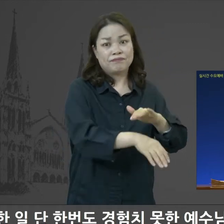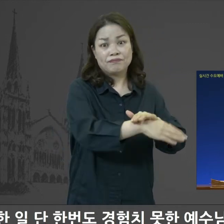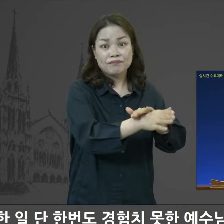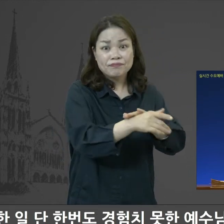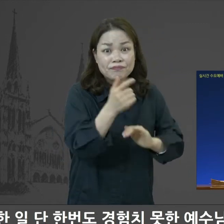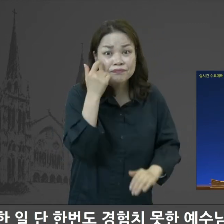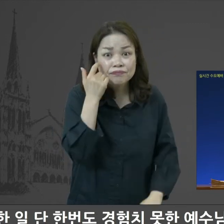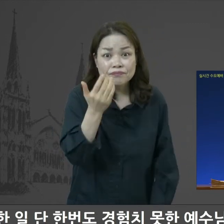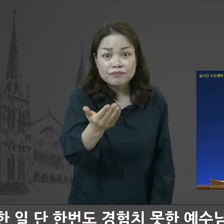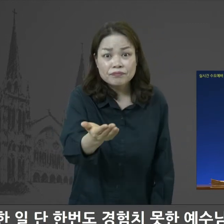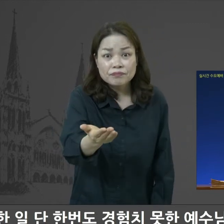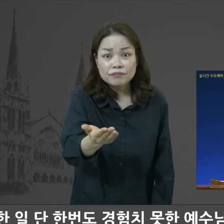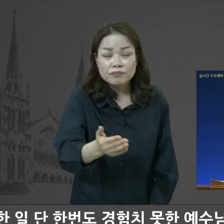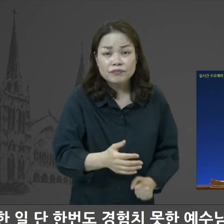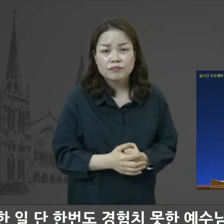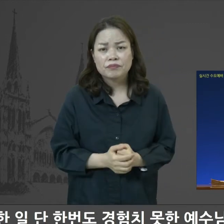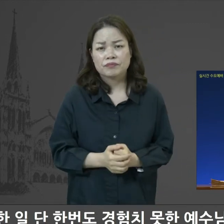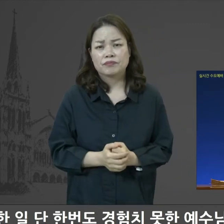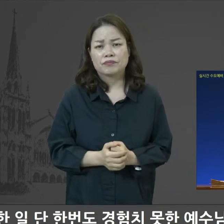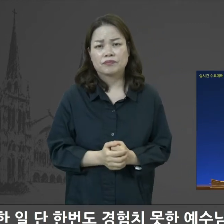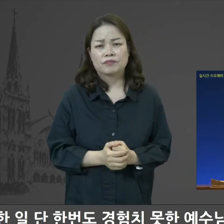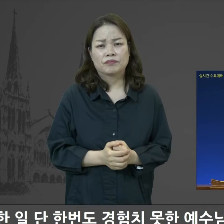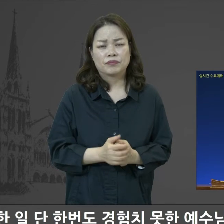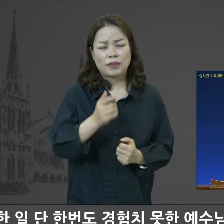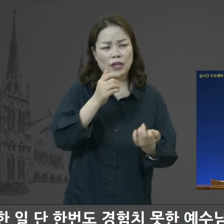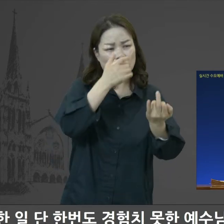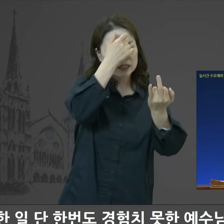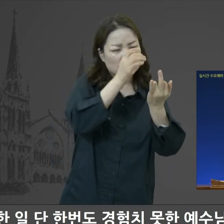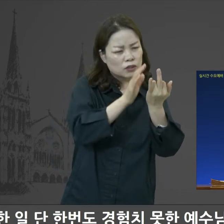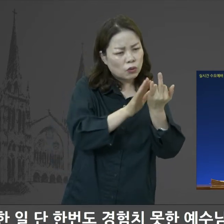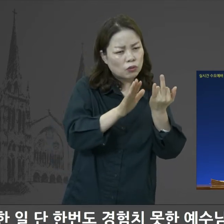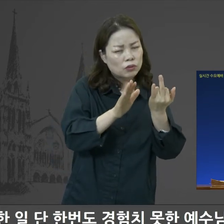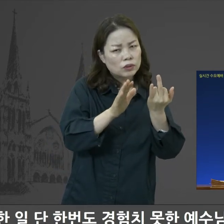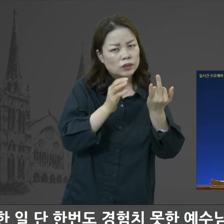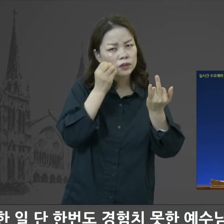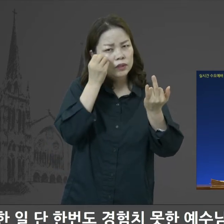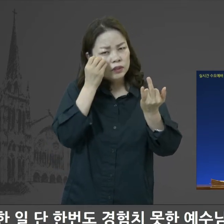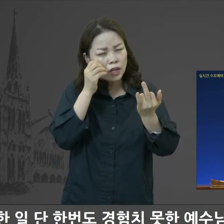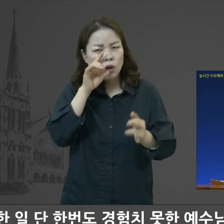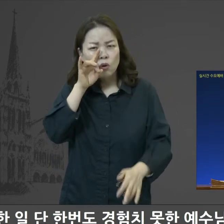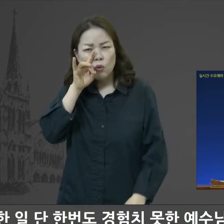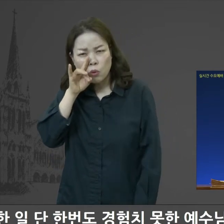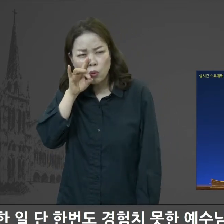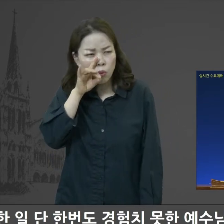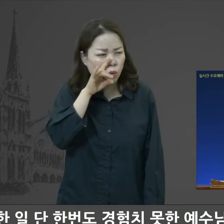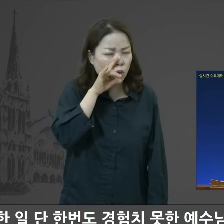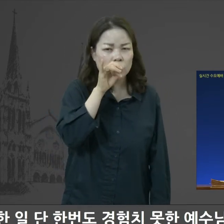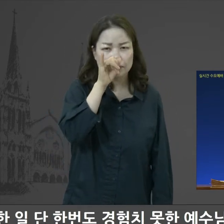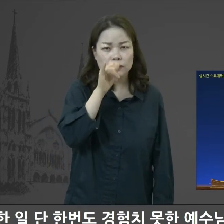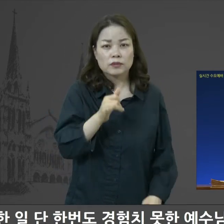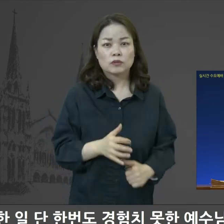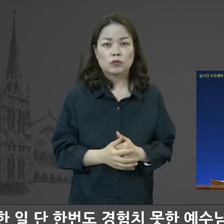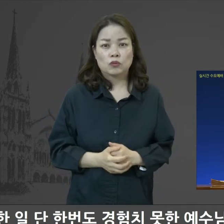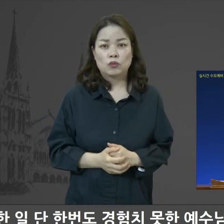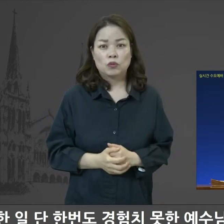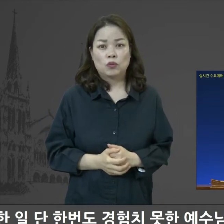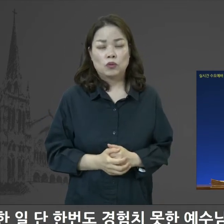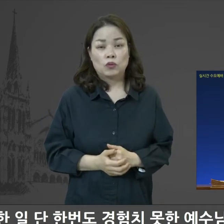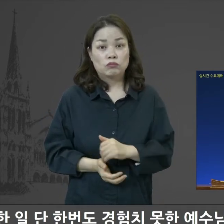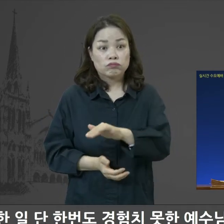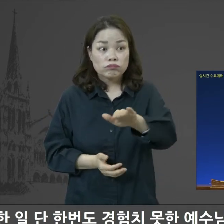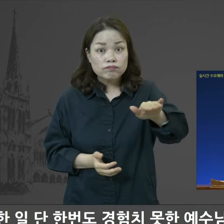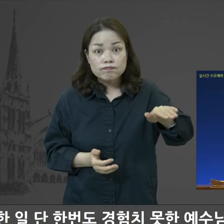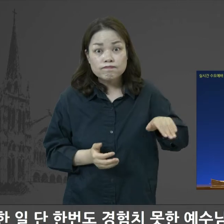사람들이었을까요? 이렇게 겟세마네 기도에는 이상한 점들, 궁금한 점들이 많습니다.